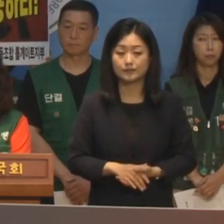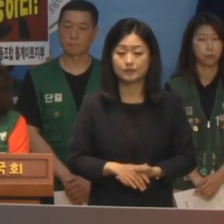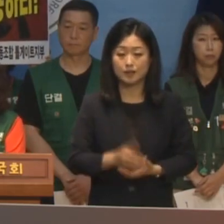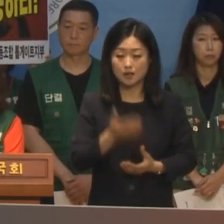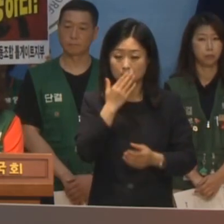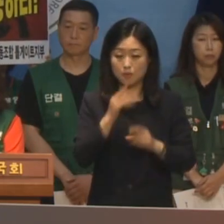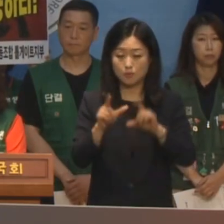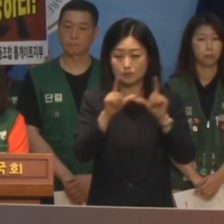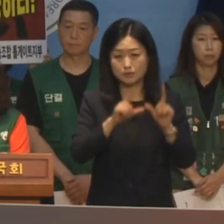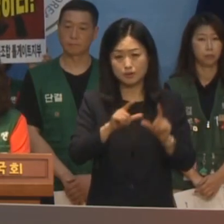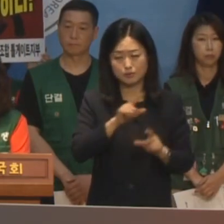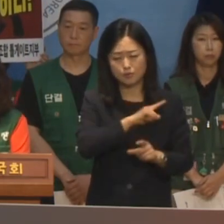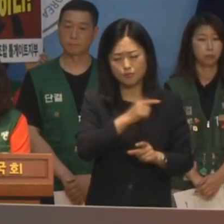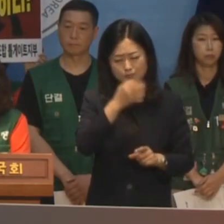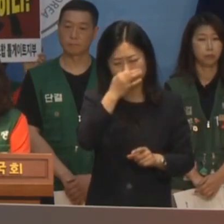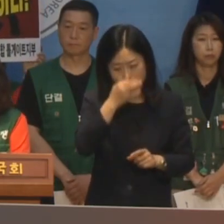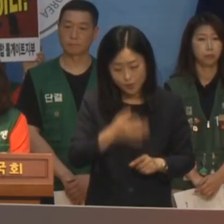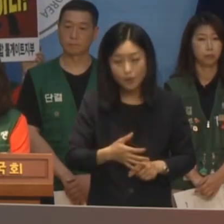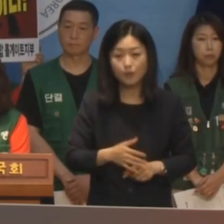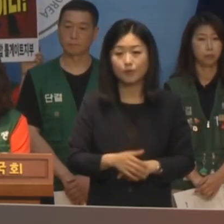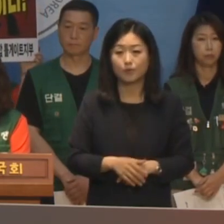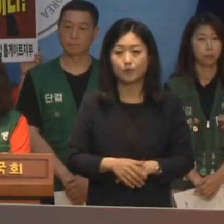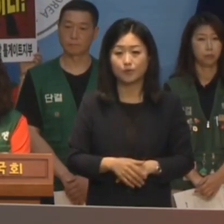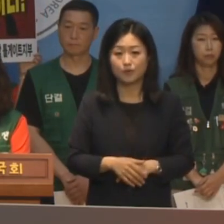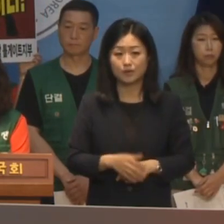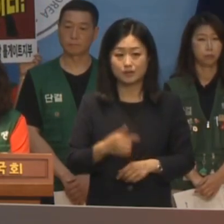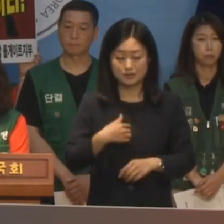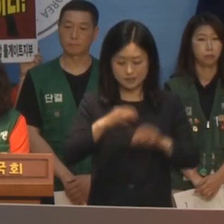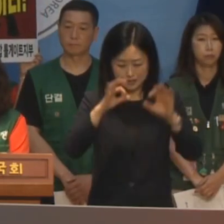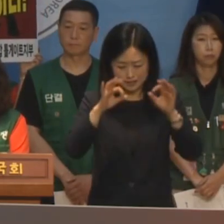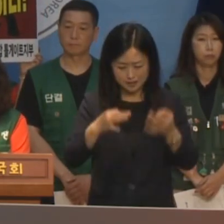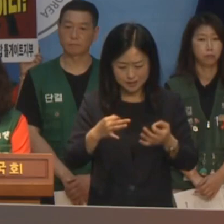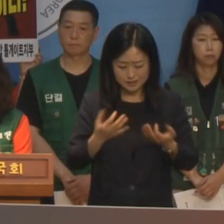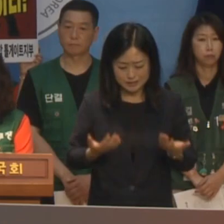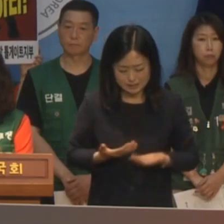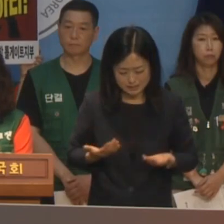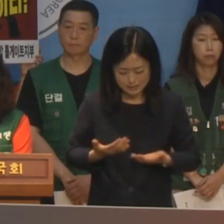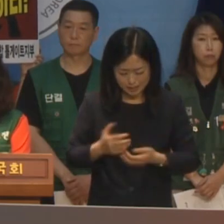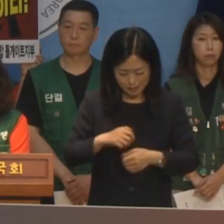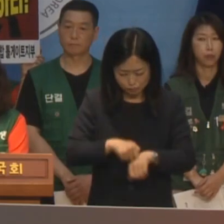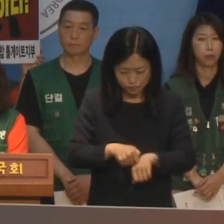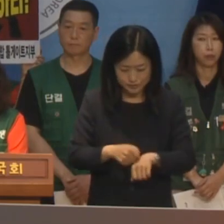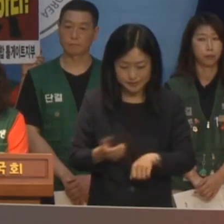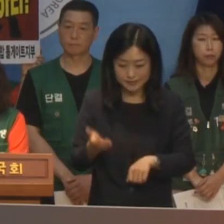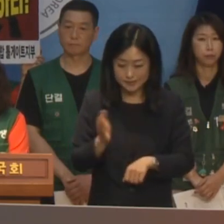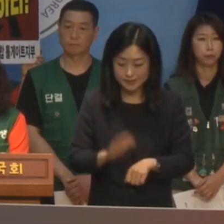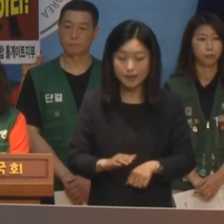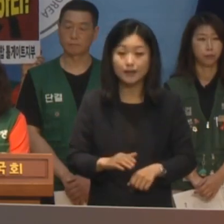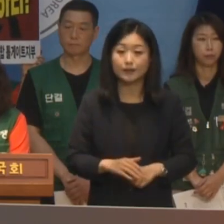먹고 사는 게 이렇게 힘들지 하며 나 자신을 혹사시켰지만